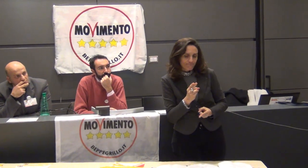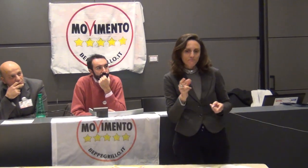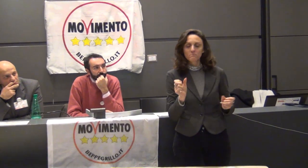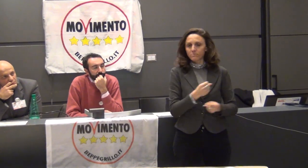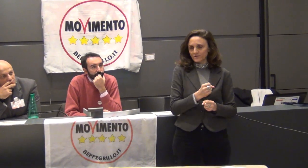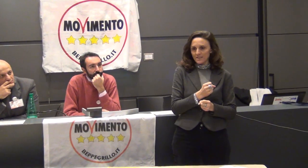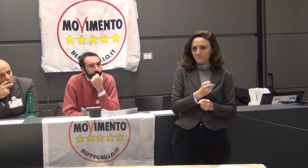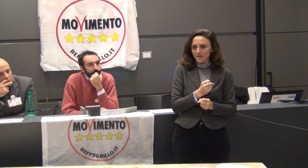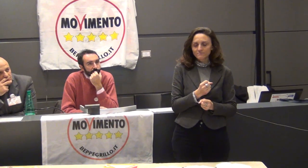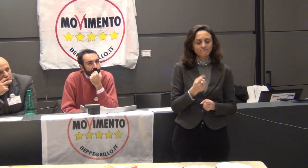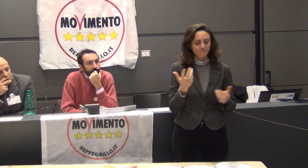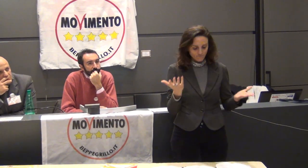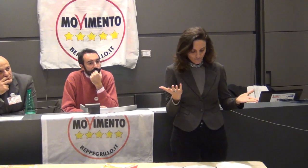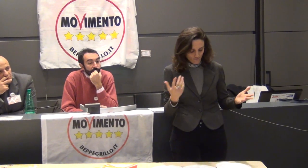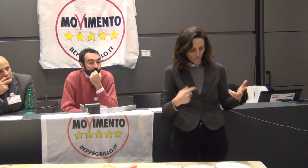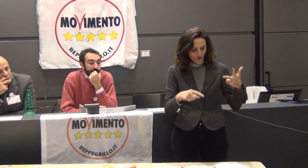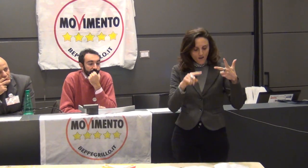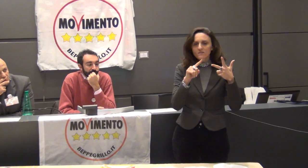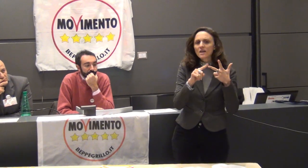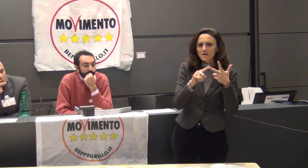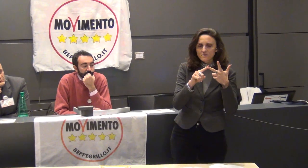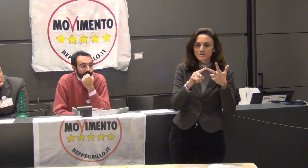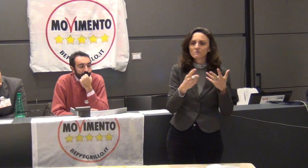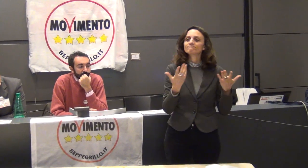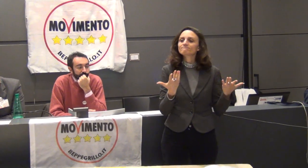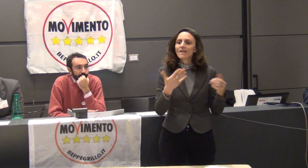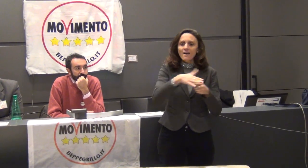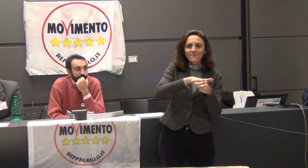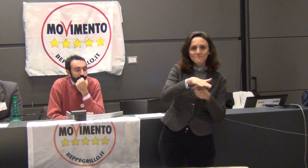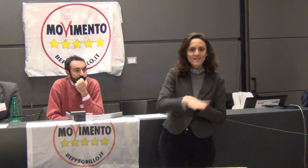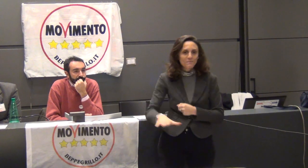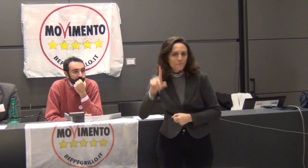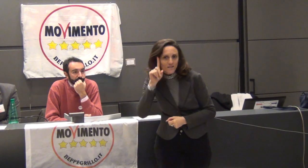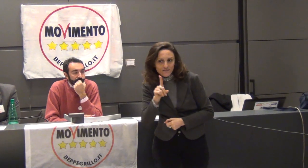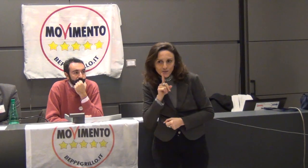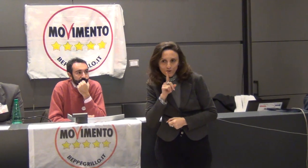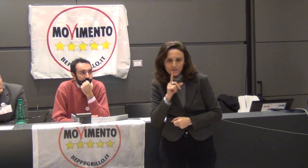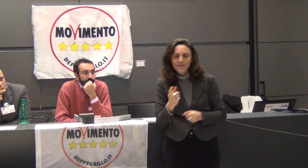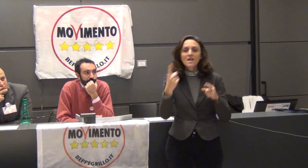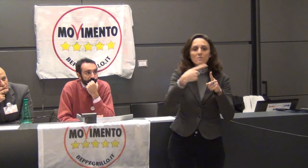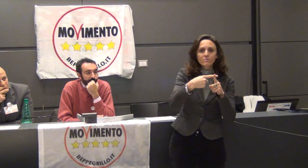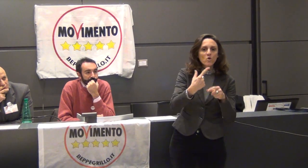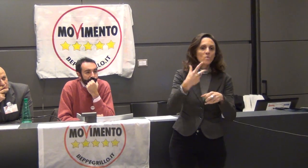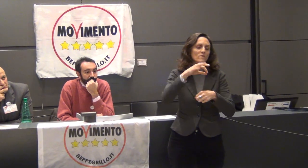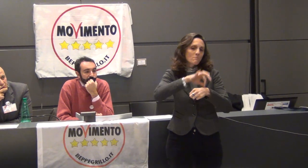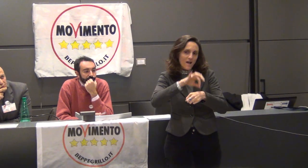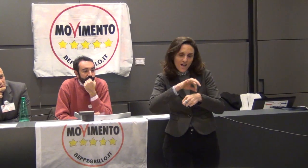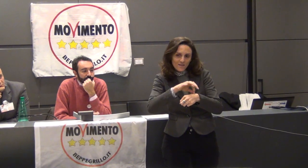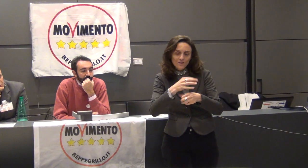poi alla fine non parlerà e invece non è così. In terzo luogo nelle famiglie dove ci